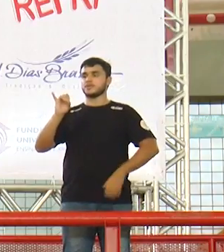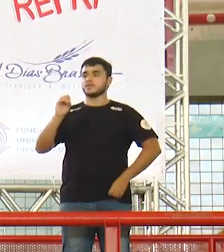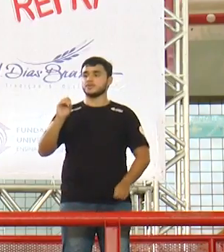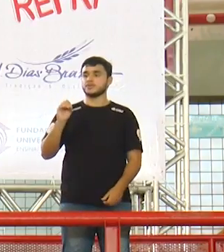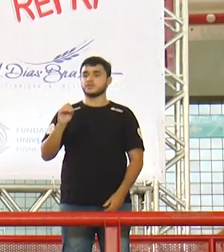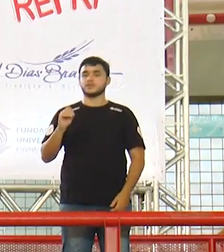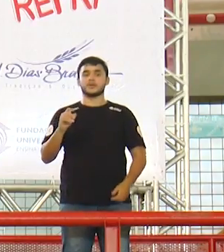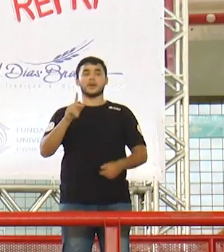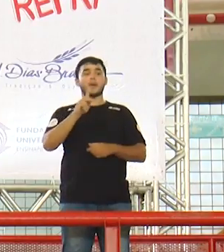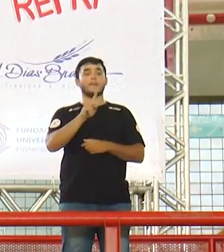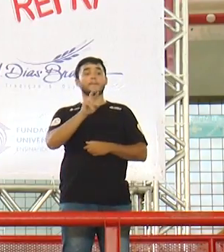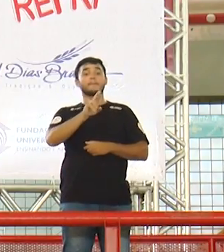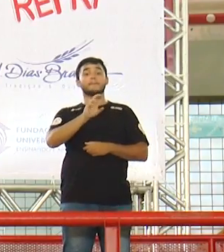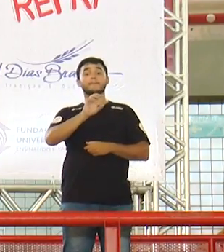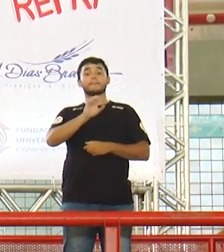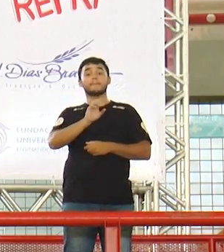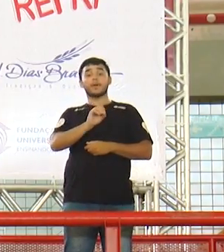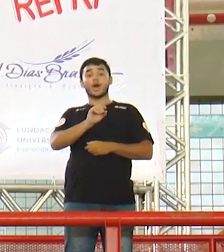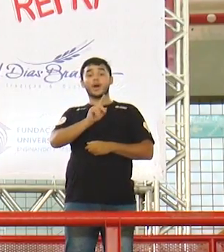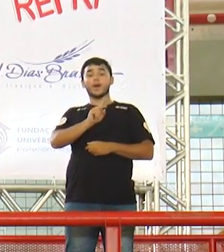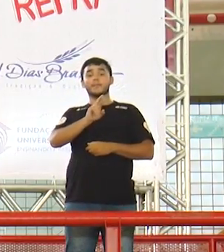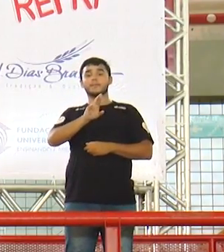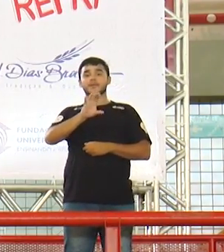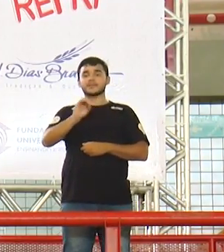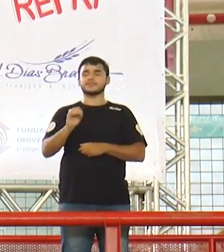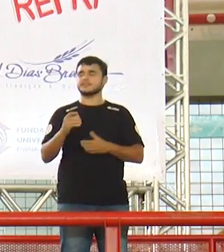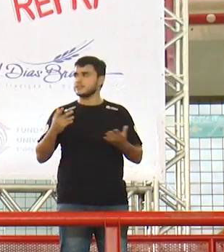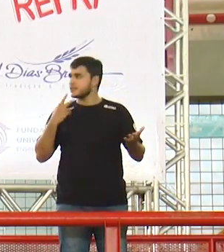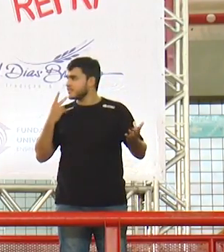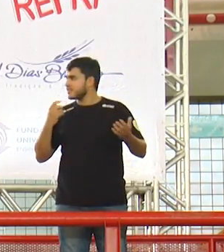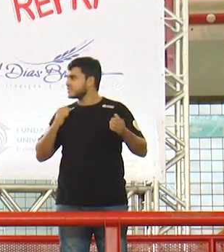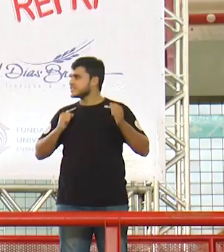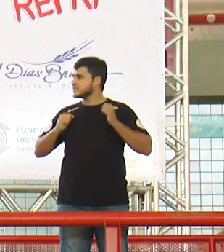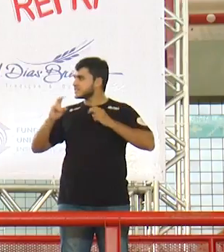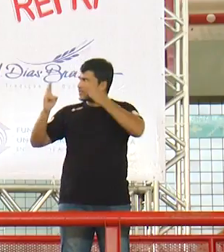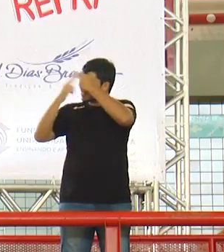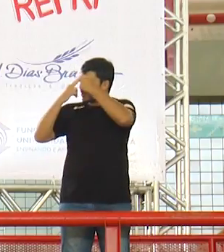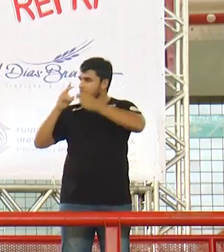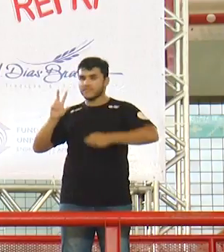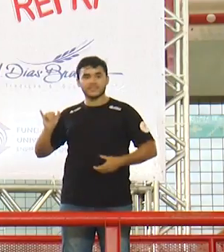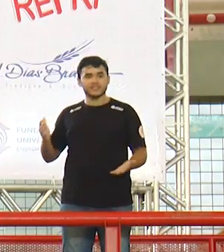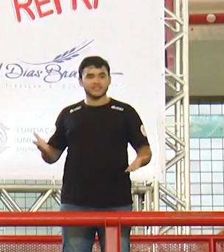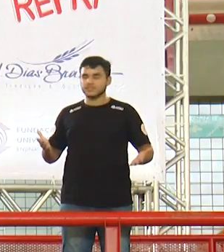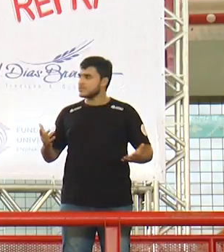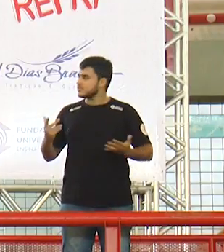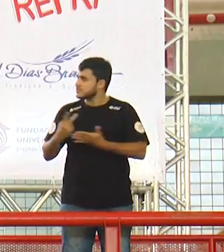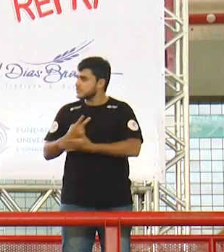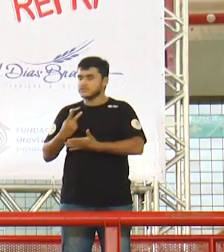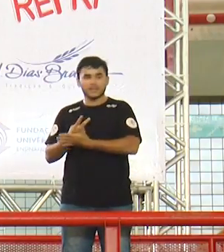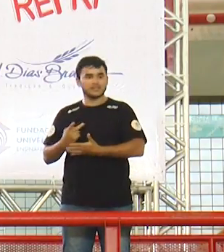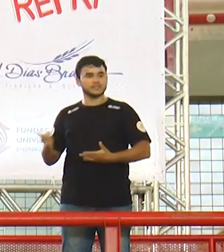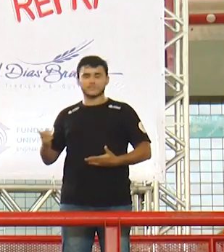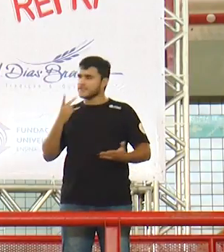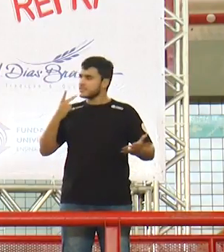É próprio. Para de me corrigir, professor, já estou ficando frustrado. Frustrado